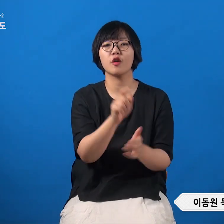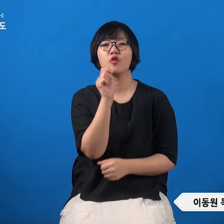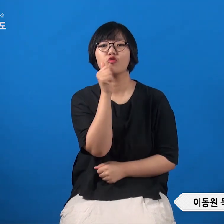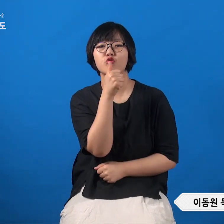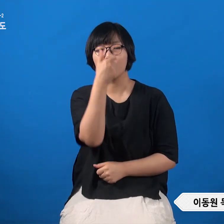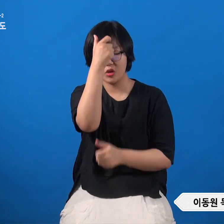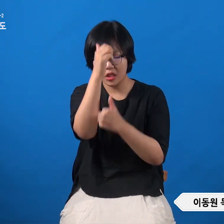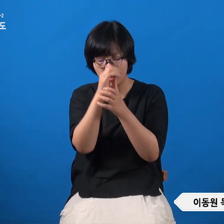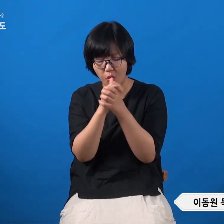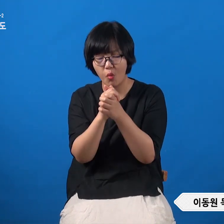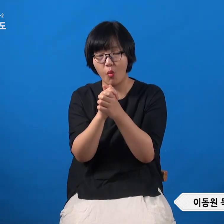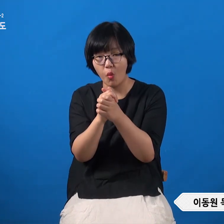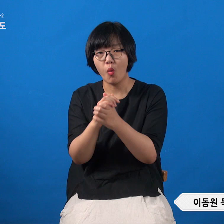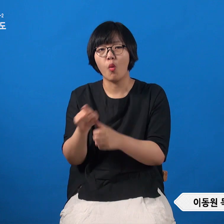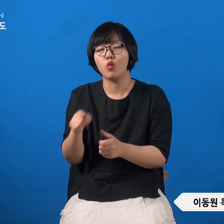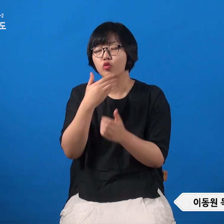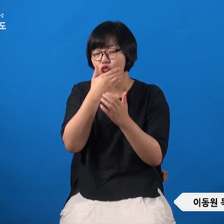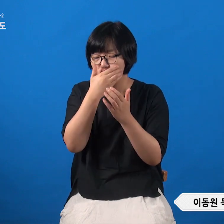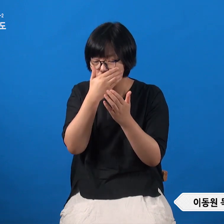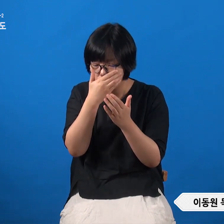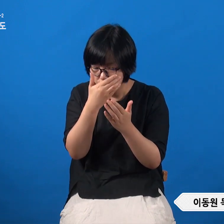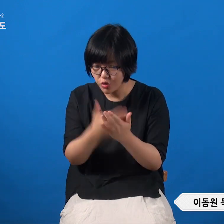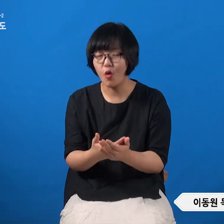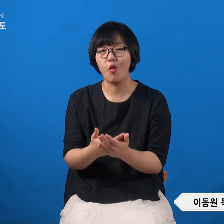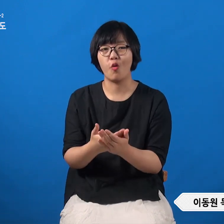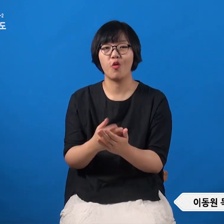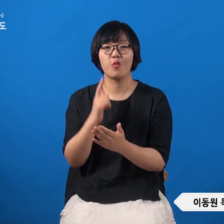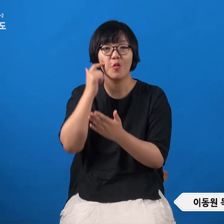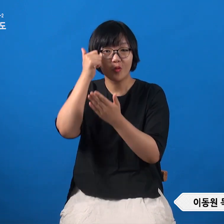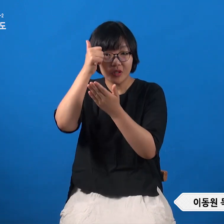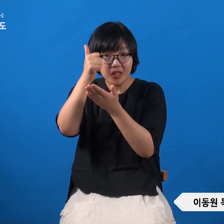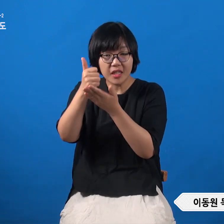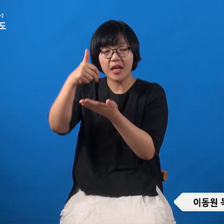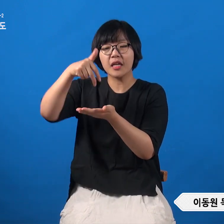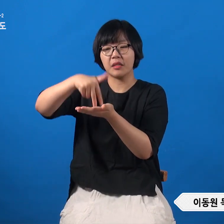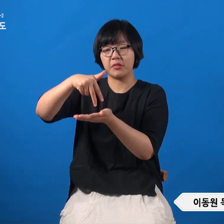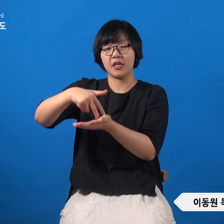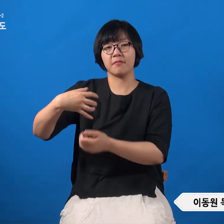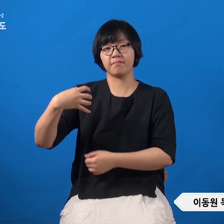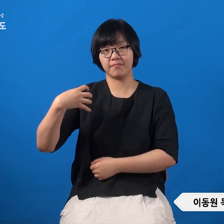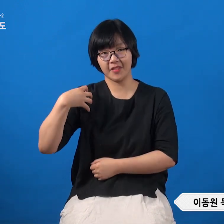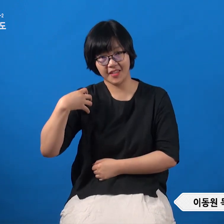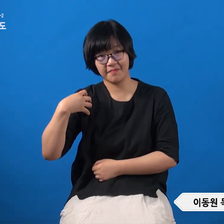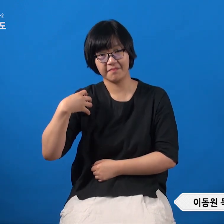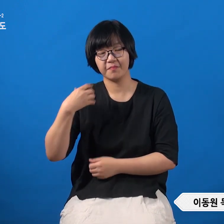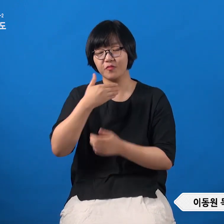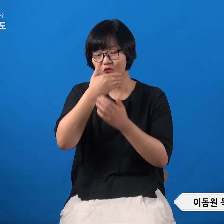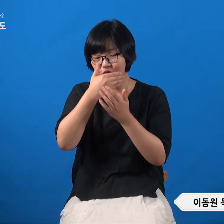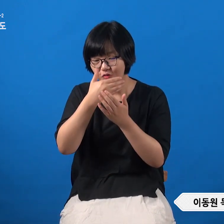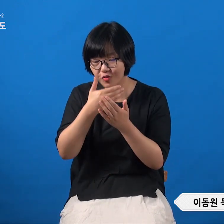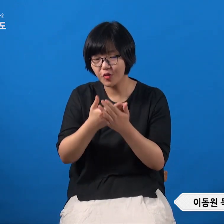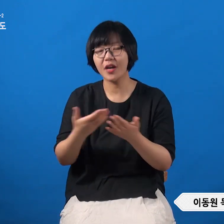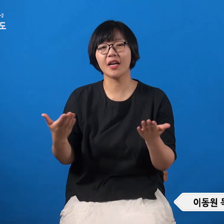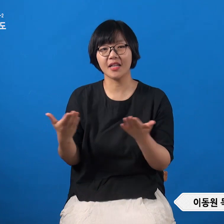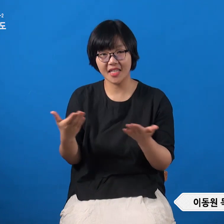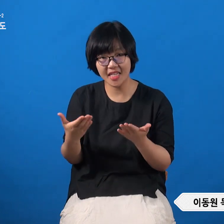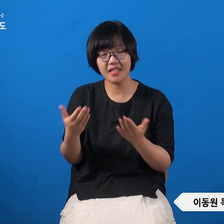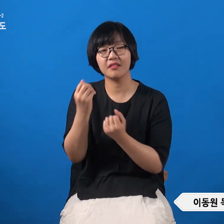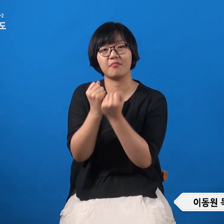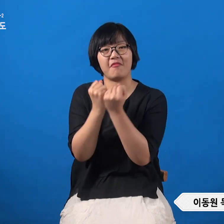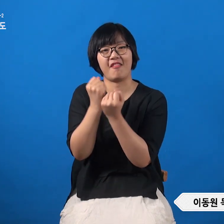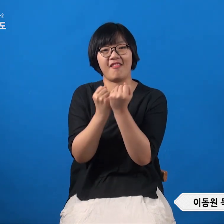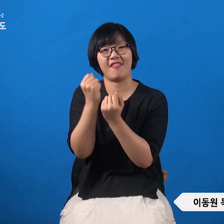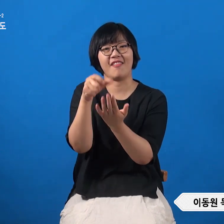기도가 무엇보다 중요하다. 그것이 바로 목자의 미션이 되어야 한다라고 기록한